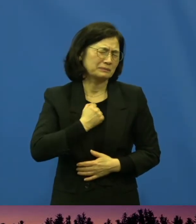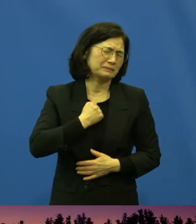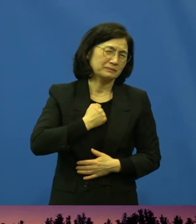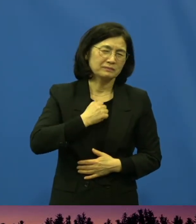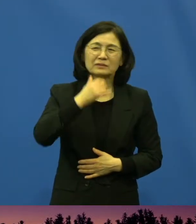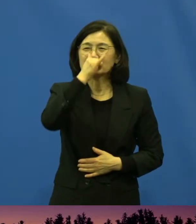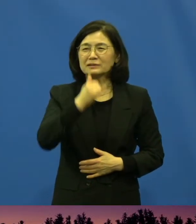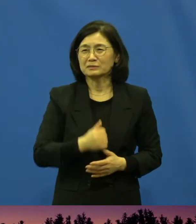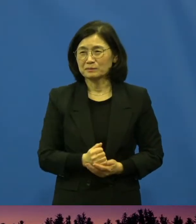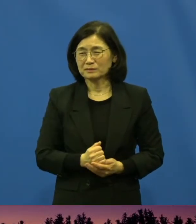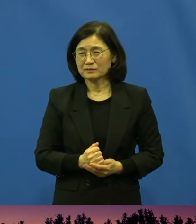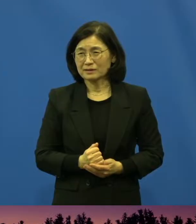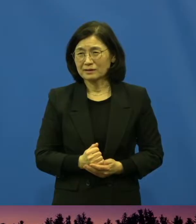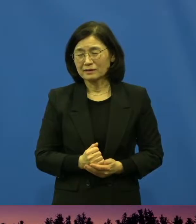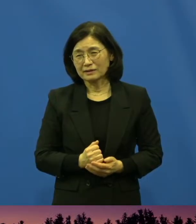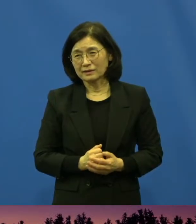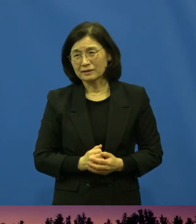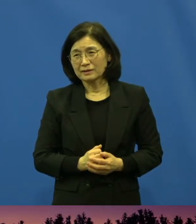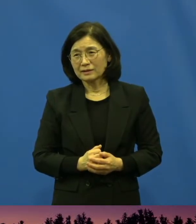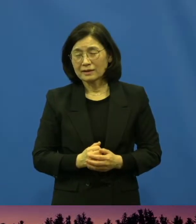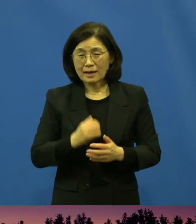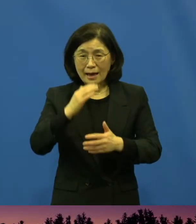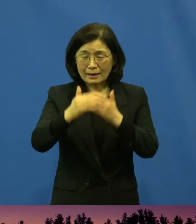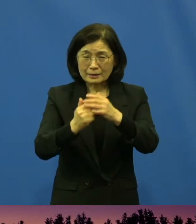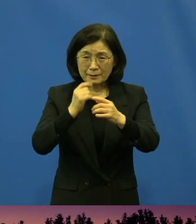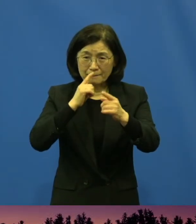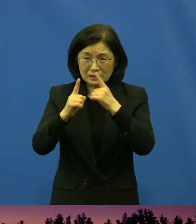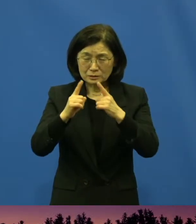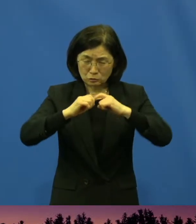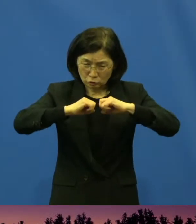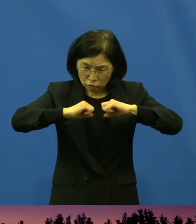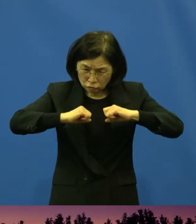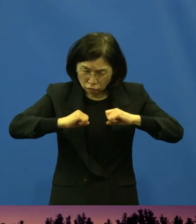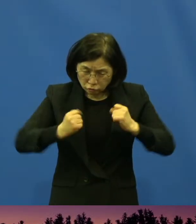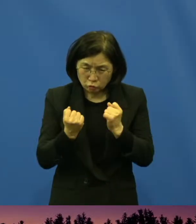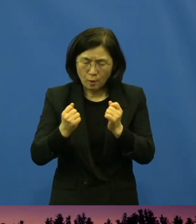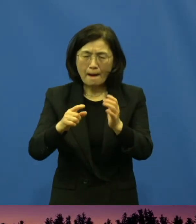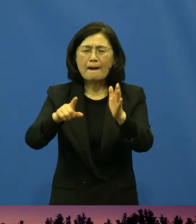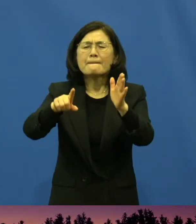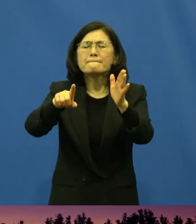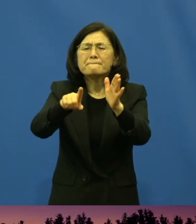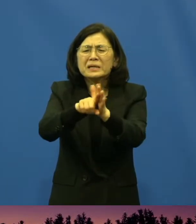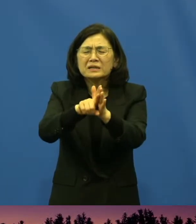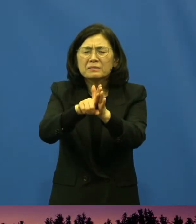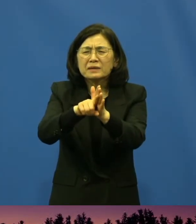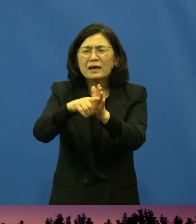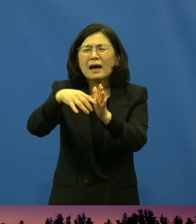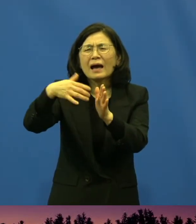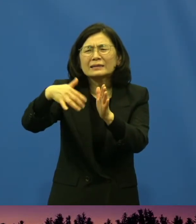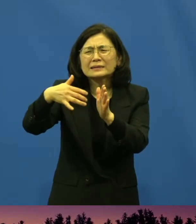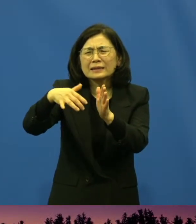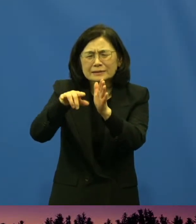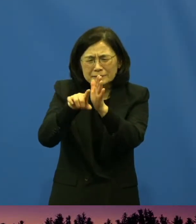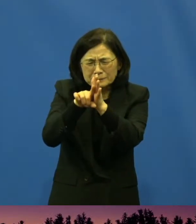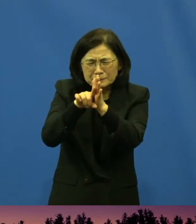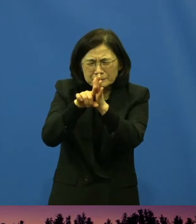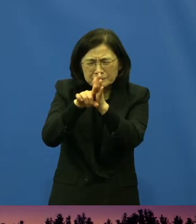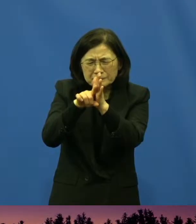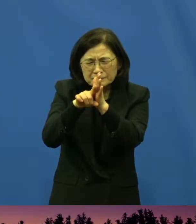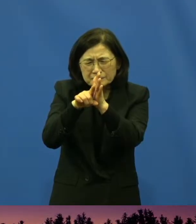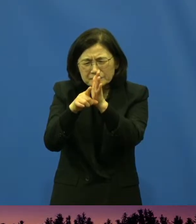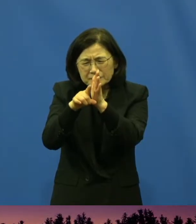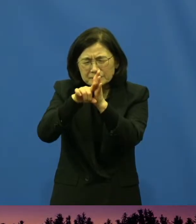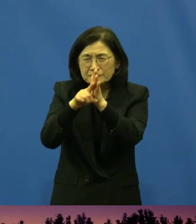아직 말씀을 따라 살만한 신앙을 갖추지 못한 거죠. 마음은 원해요. 자, 그게 오늘 본문이에요.